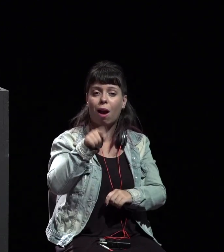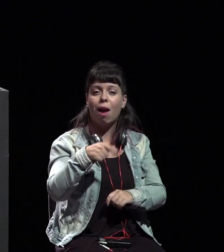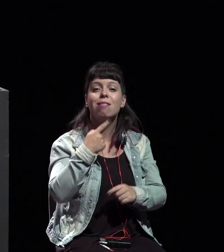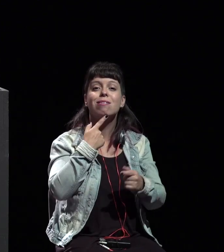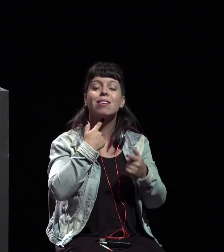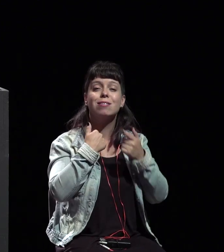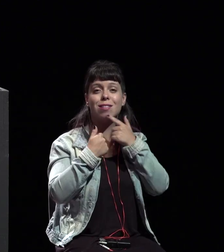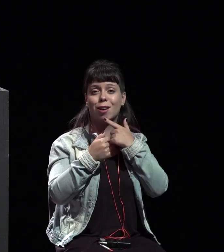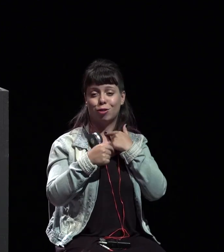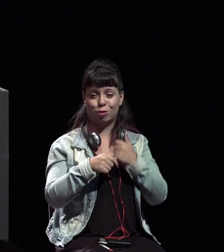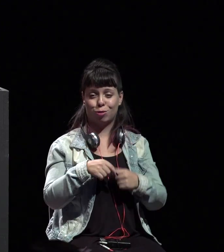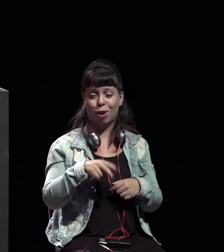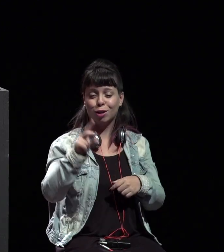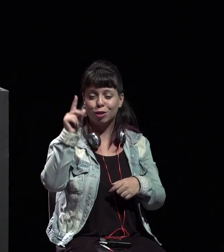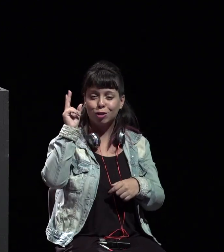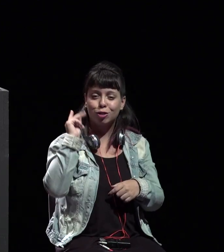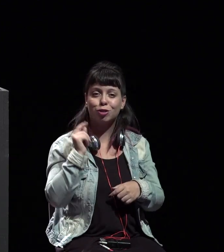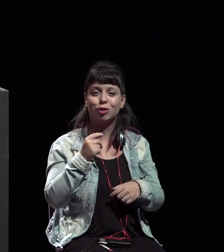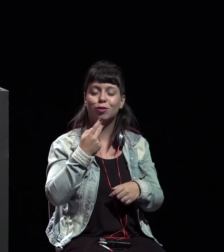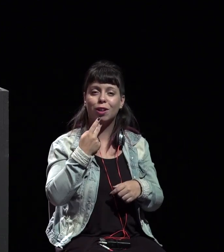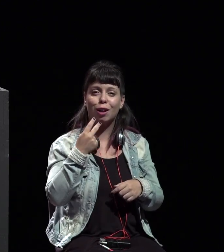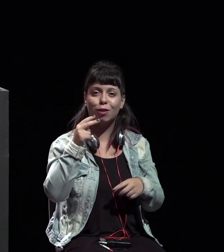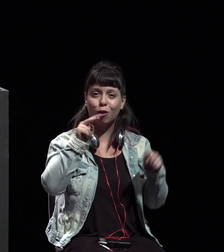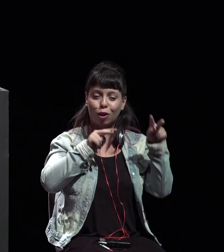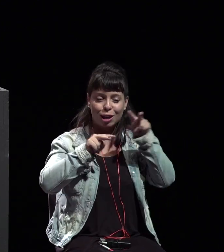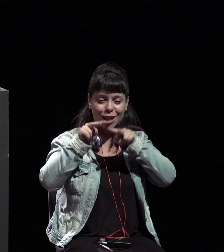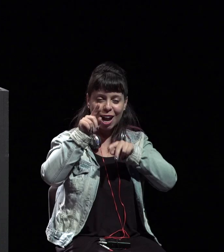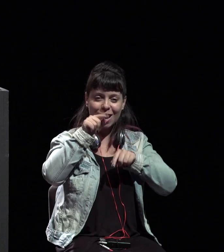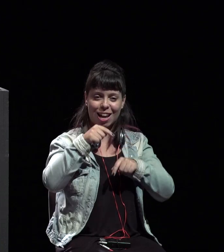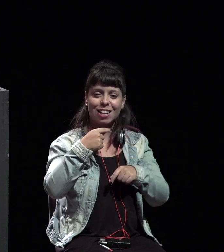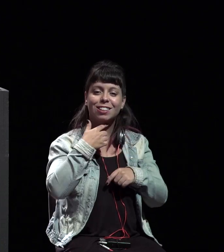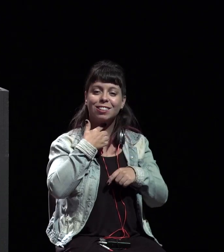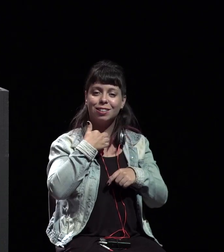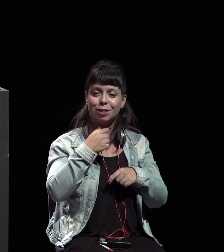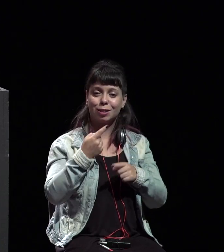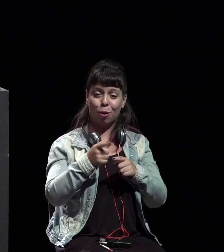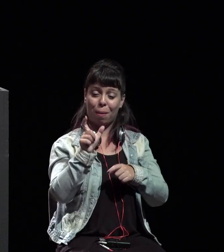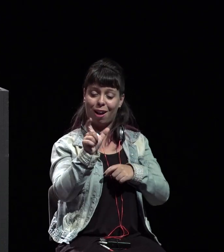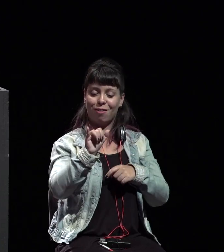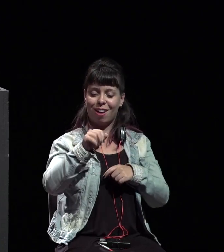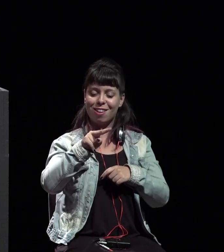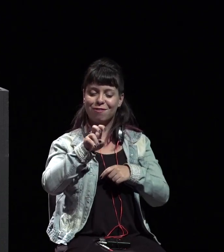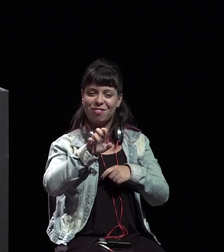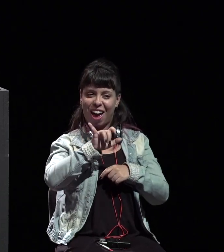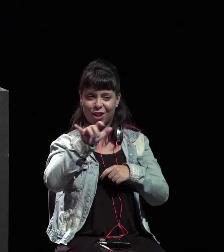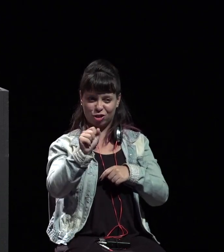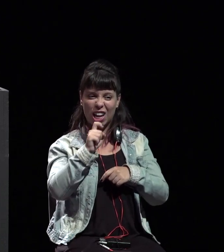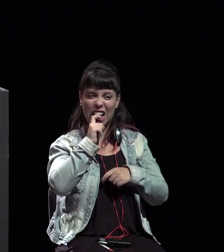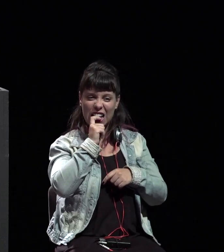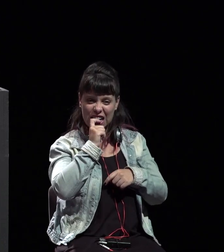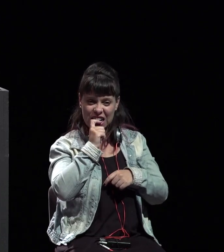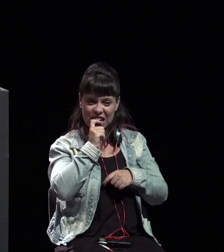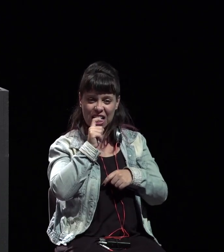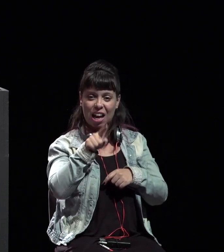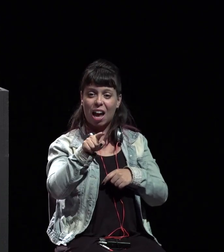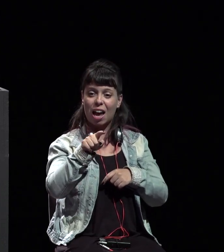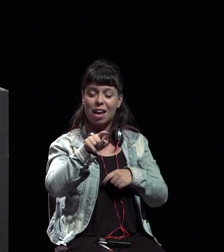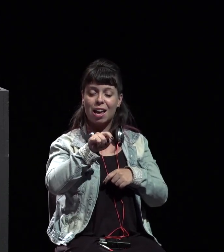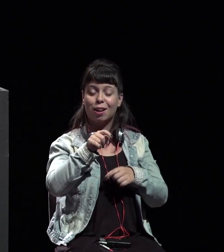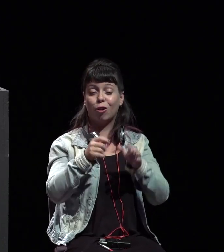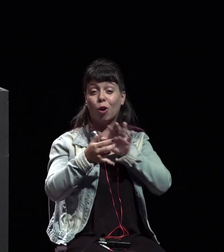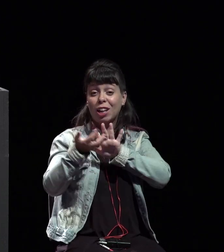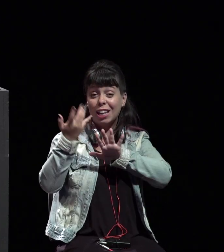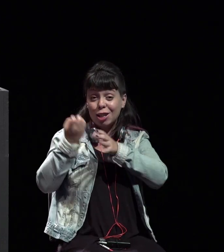visão, como a fonte do desejo, daí não é à toa que inveja vem de invídia, e o invídia de vídia, ou seja,